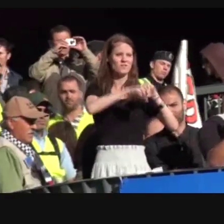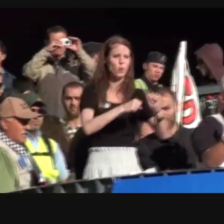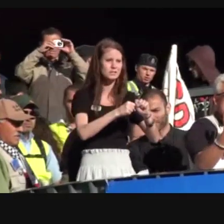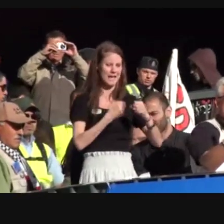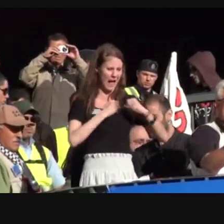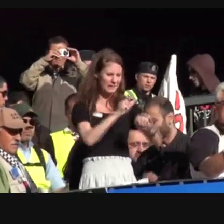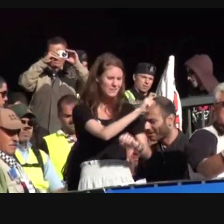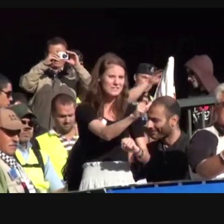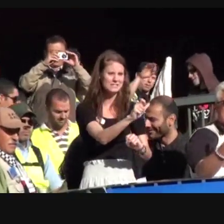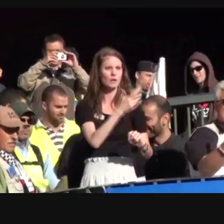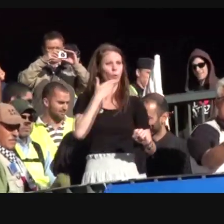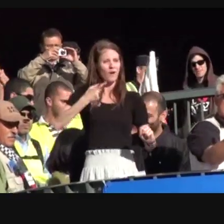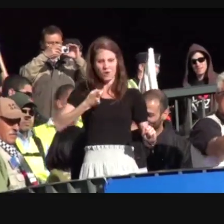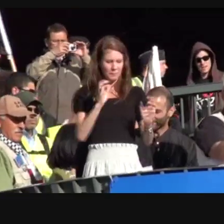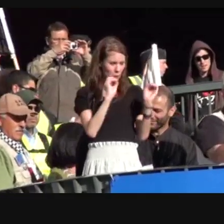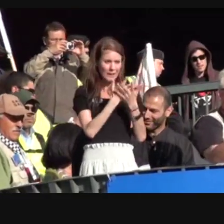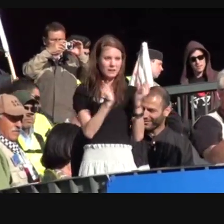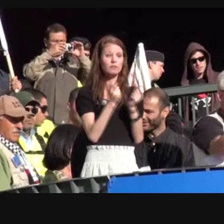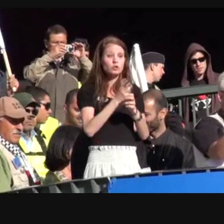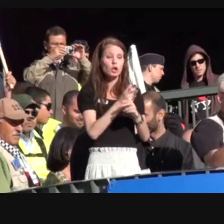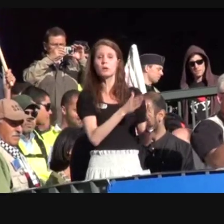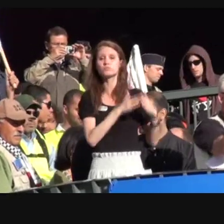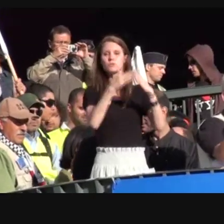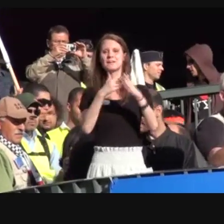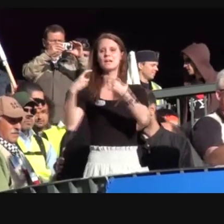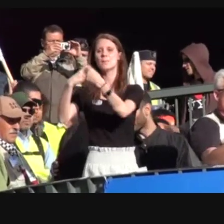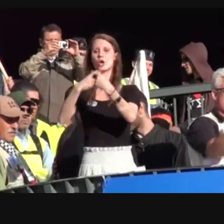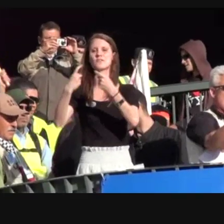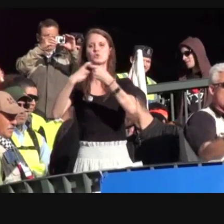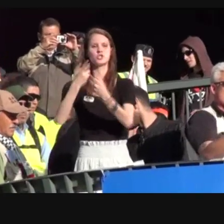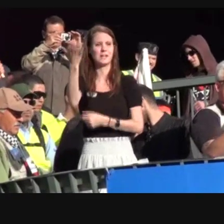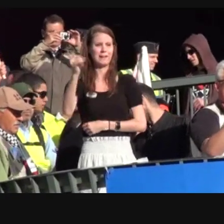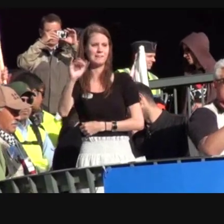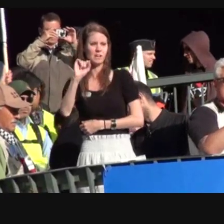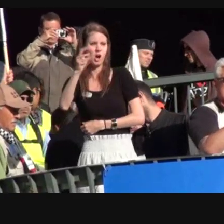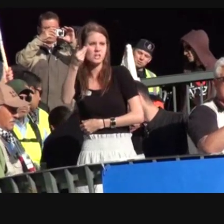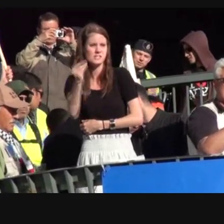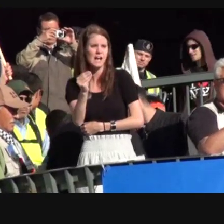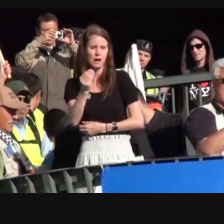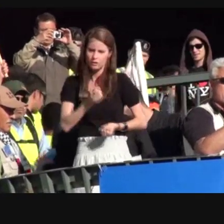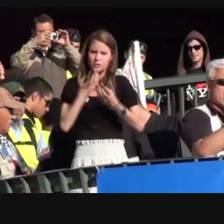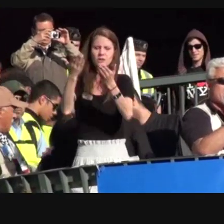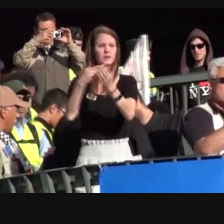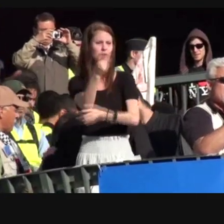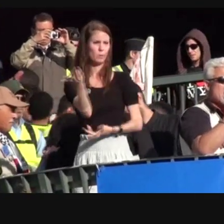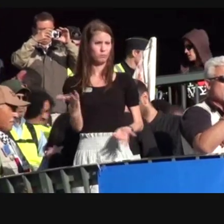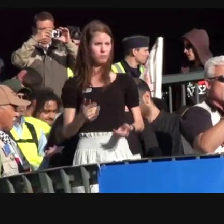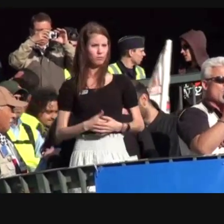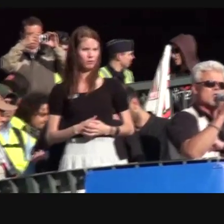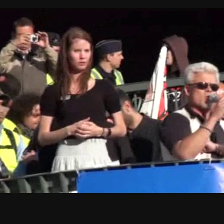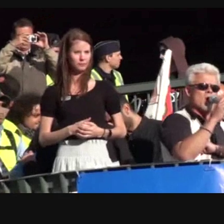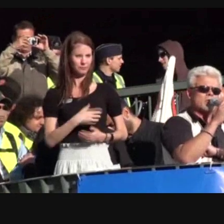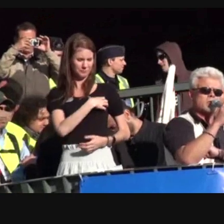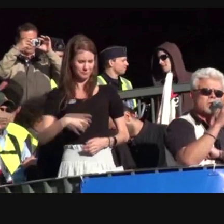icke-våldsaktivister som obeväpnade försökte komma till bröderna och systrarna i Gazas undsättning.